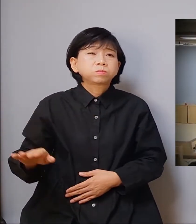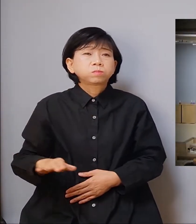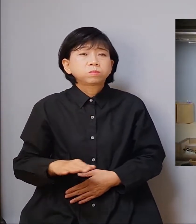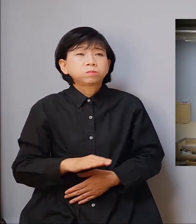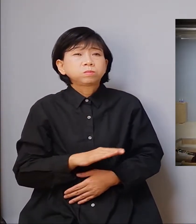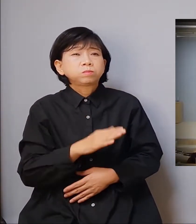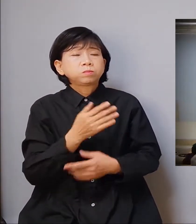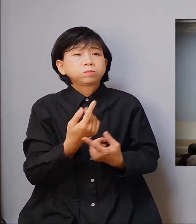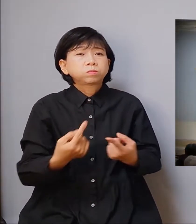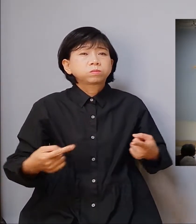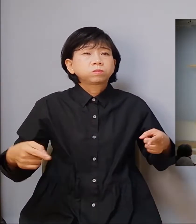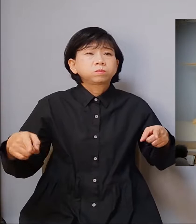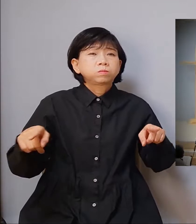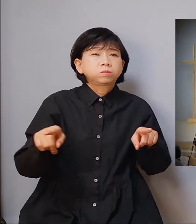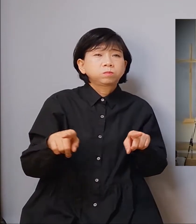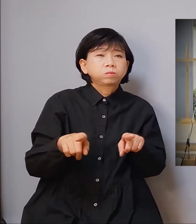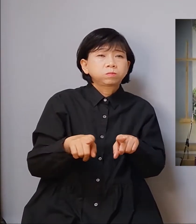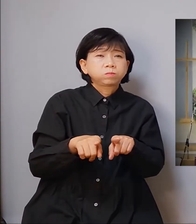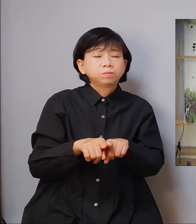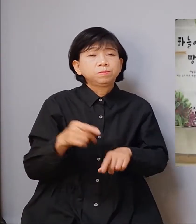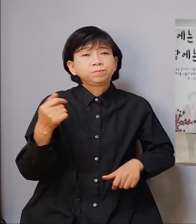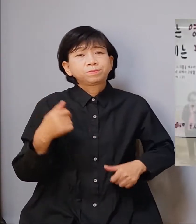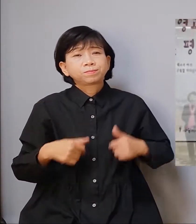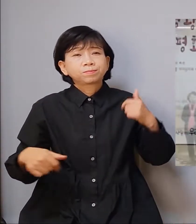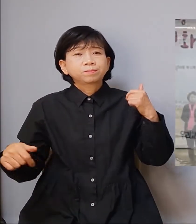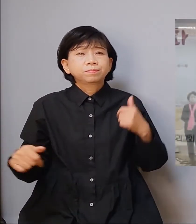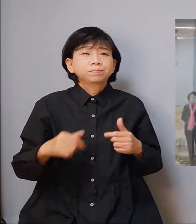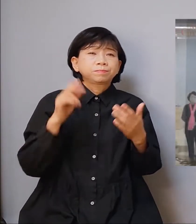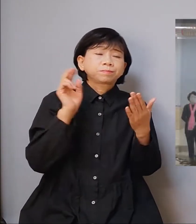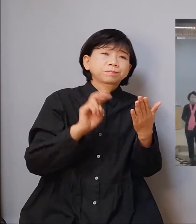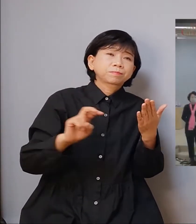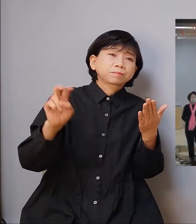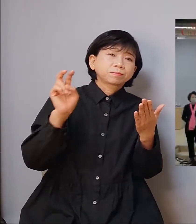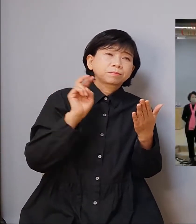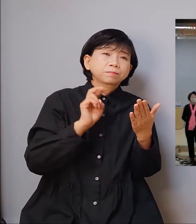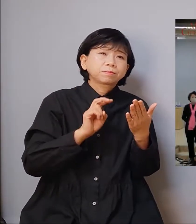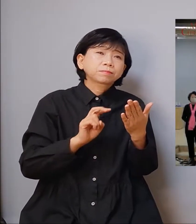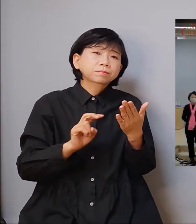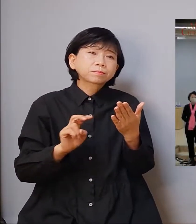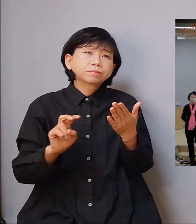우리들도 다 함께 기쁜 찬송